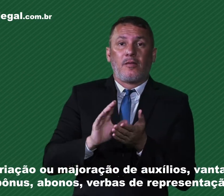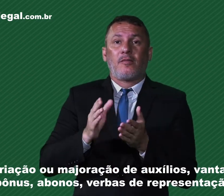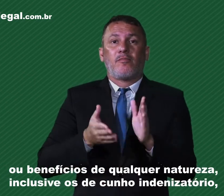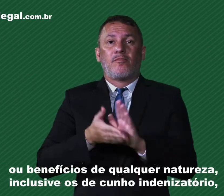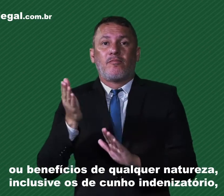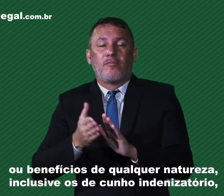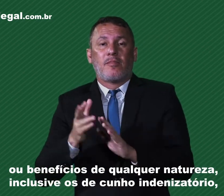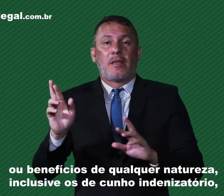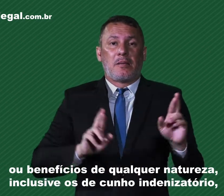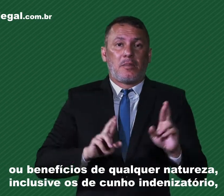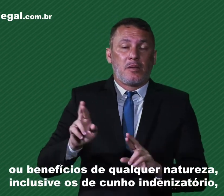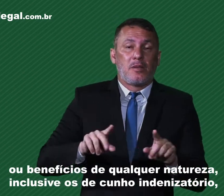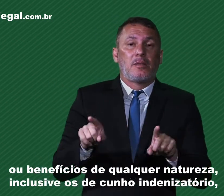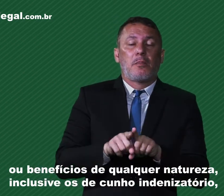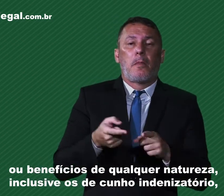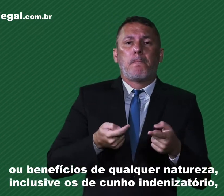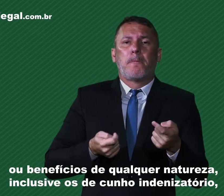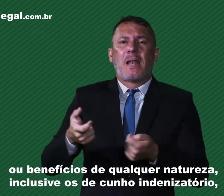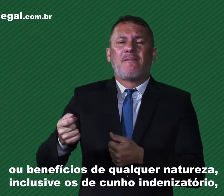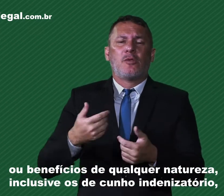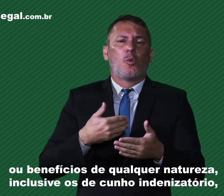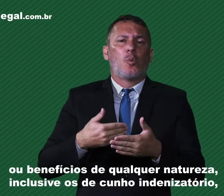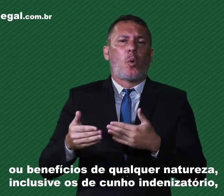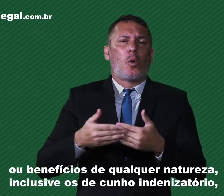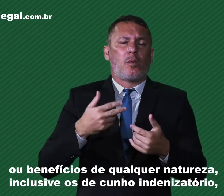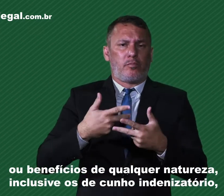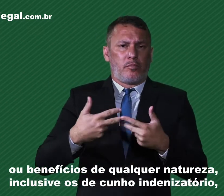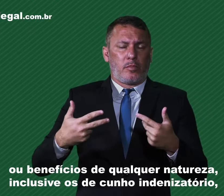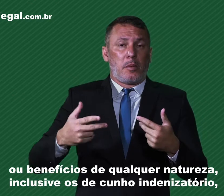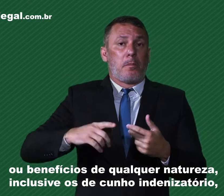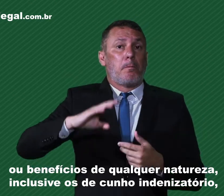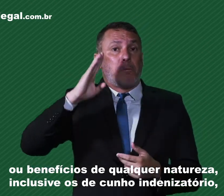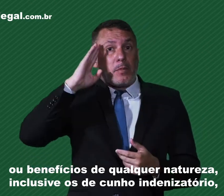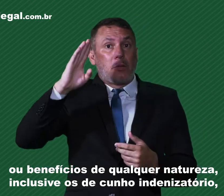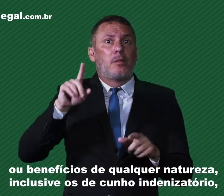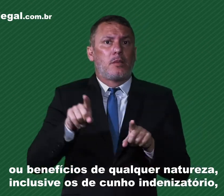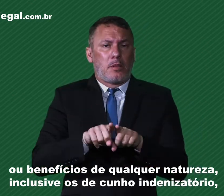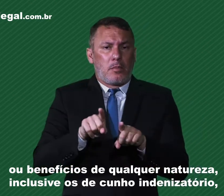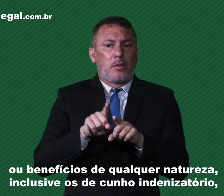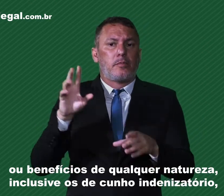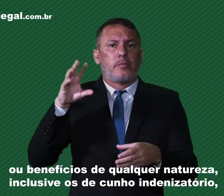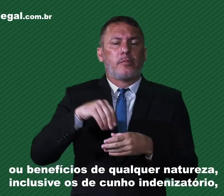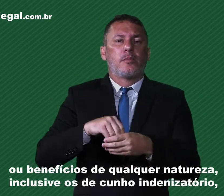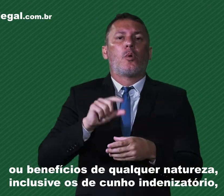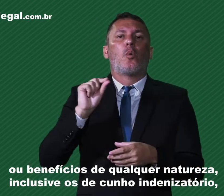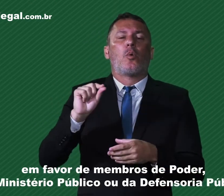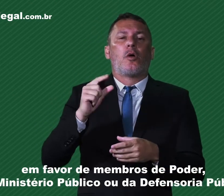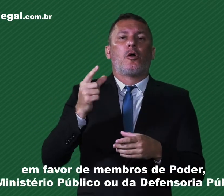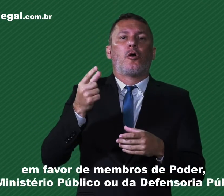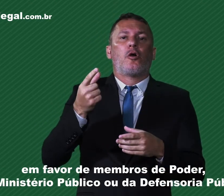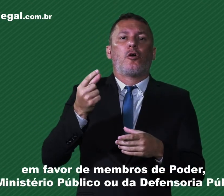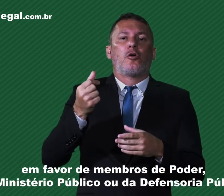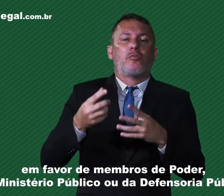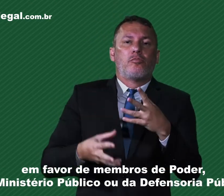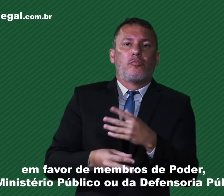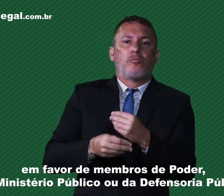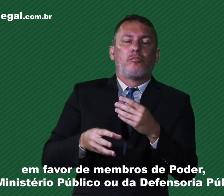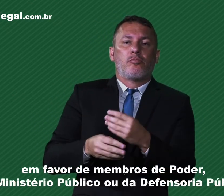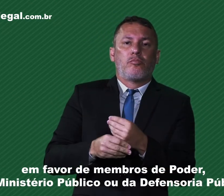ou benefícios de qualquer natureza inclusive os de cunho indenizatório em favor de membros de poder